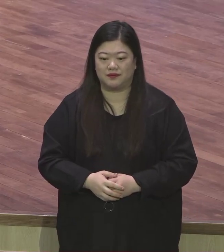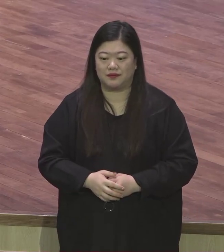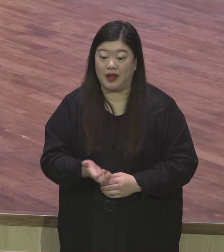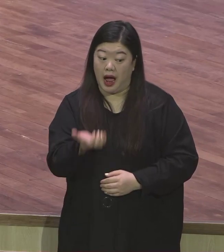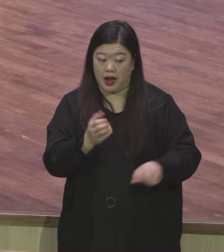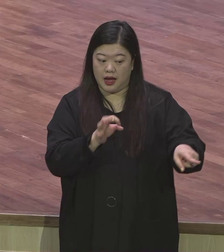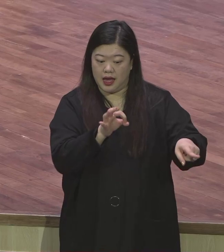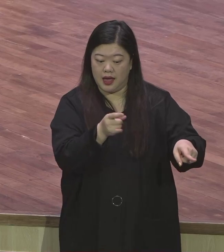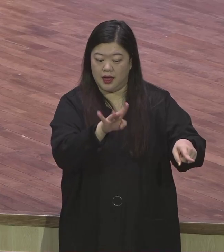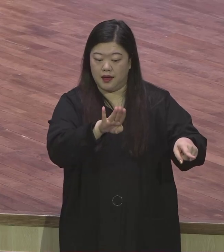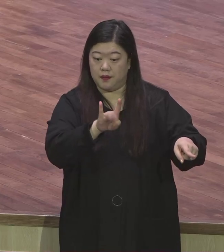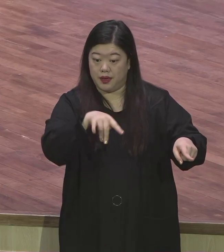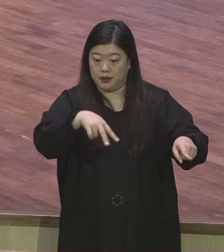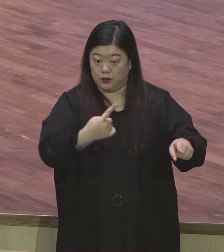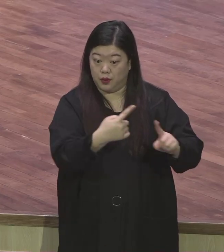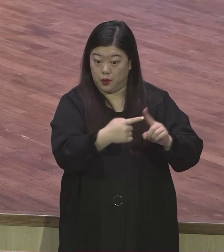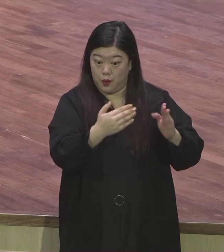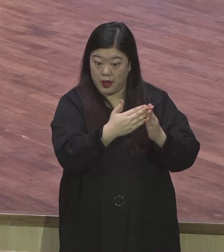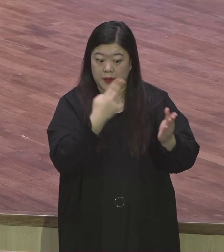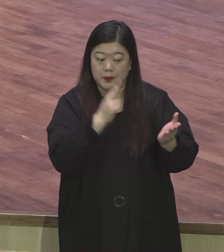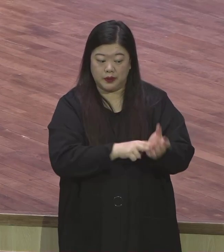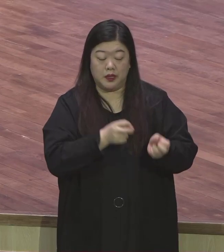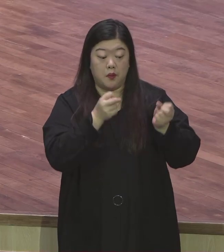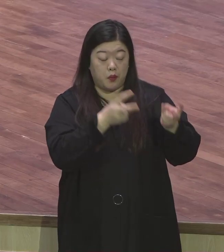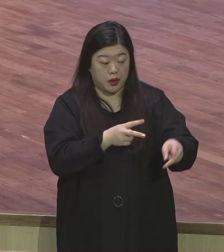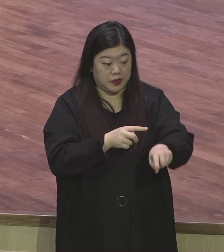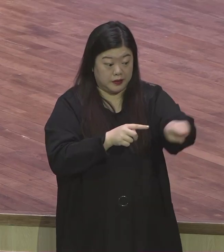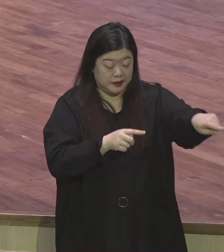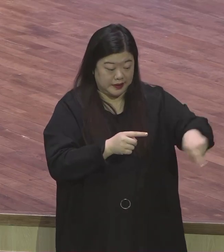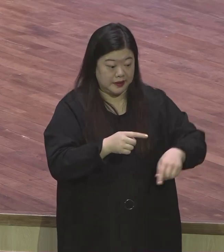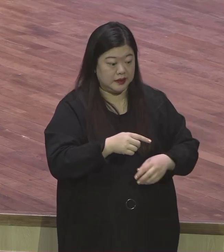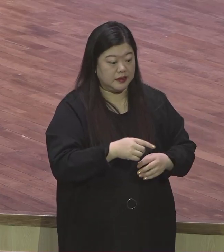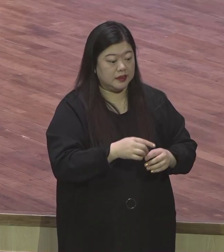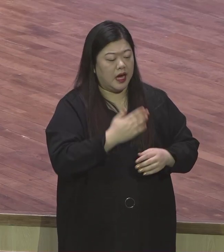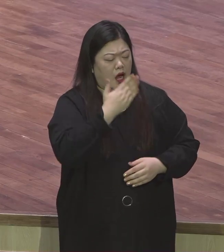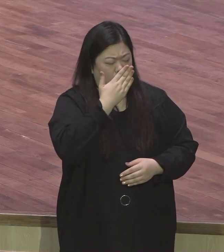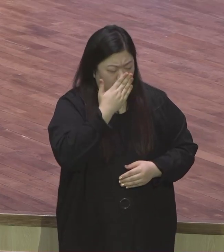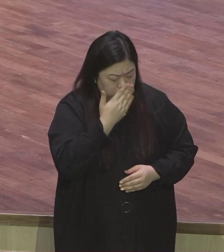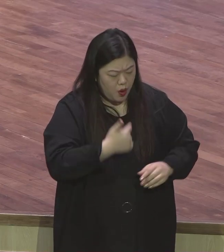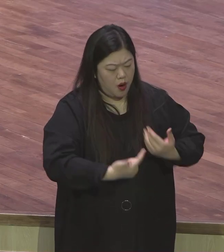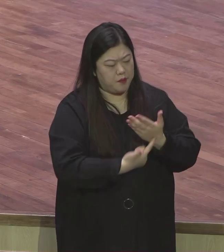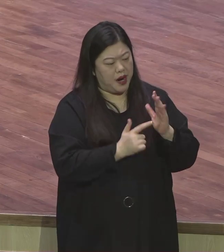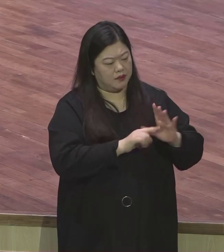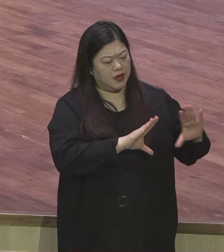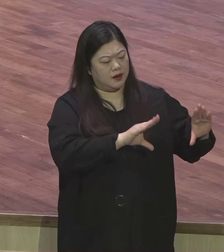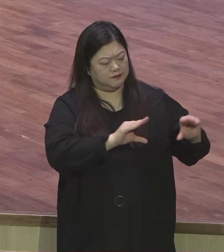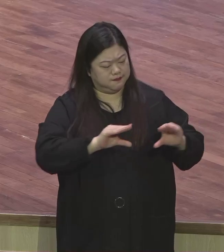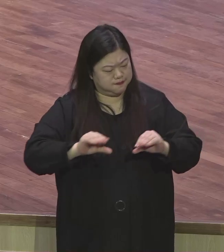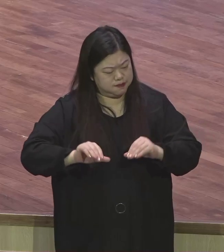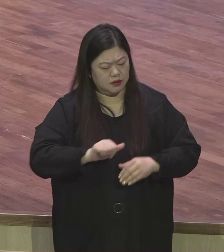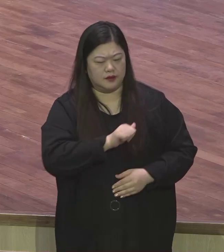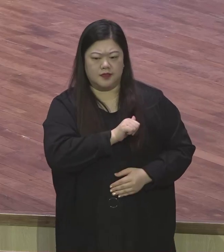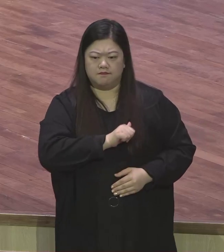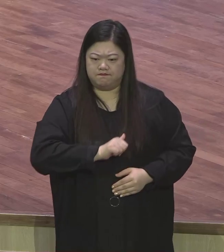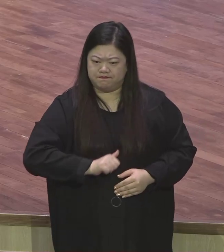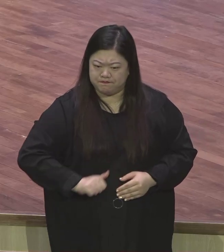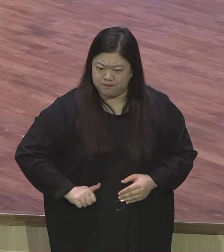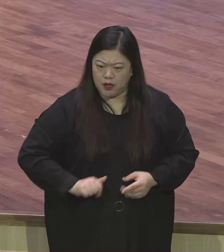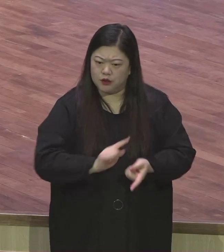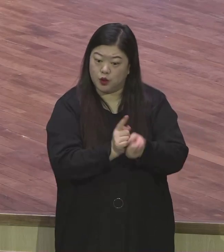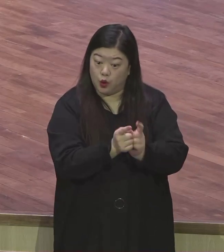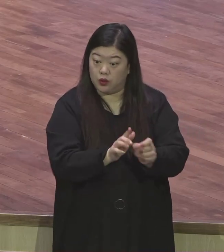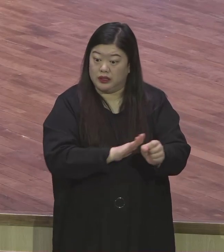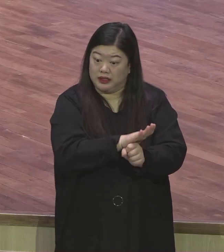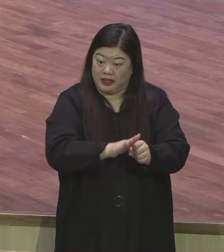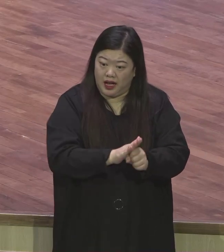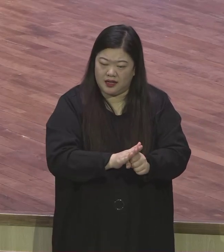에베소 교회에 권면한 바울 사도의 말씀 중에 2절에 보면 모든 겸손과 온유라고 오래 참음으로 사랑 가운데 서로